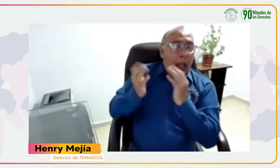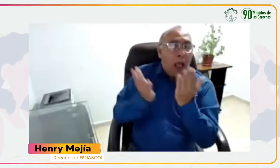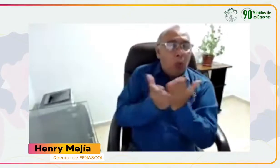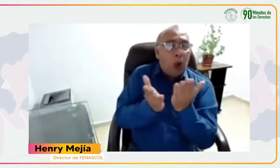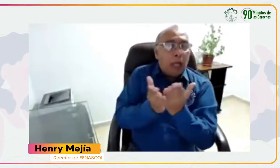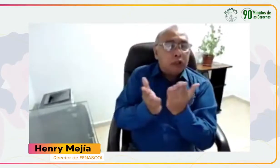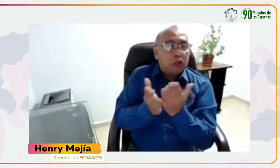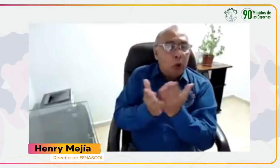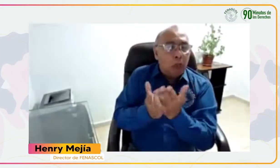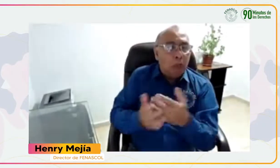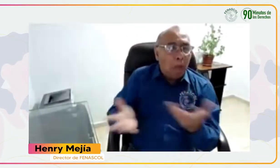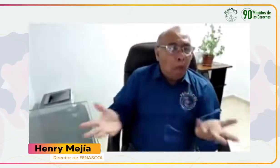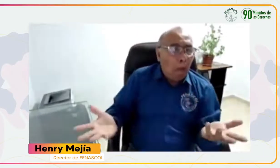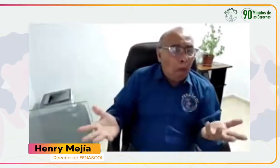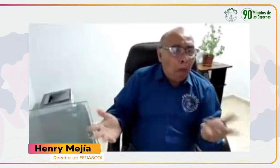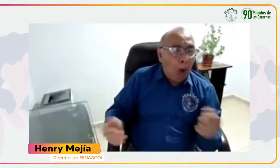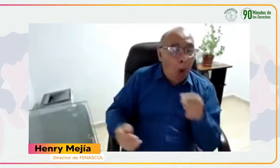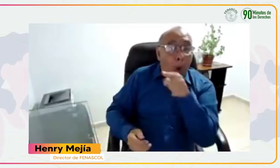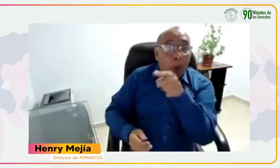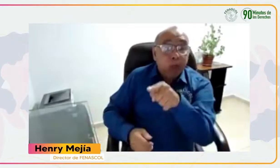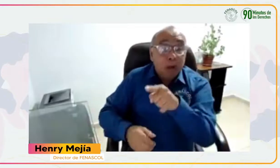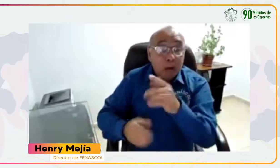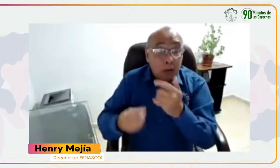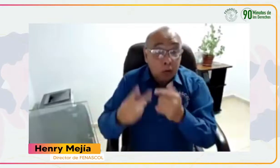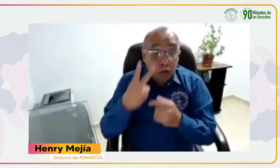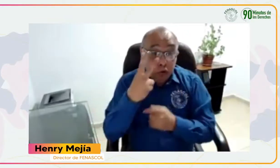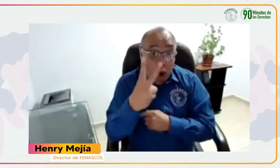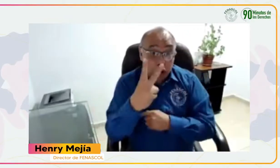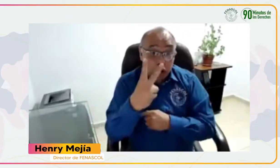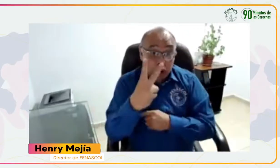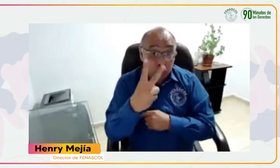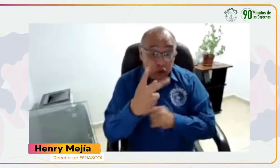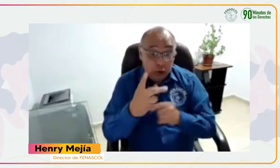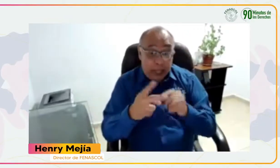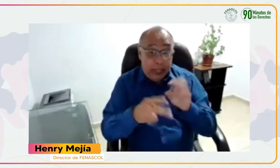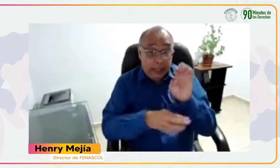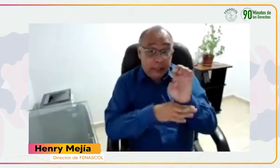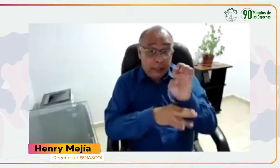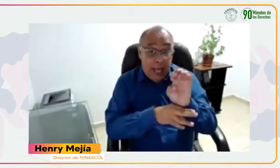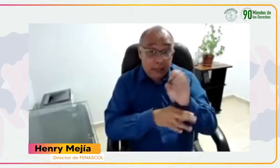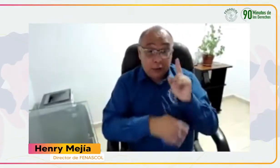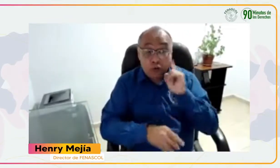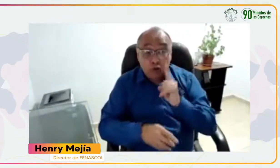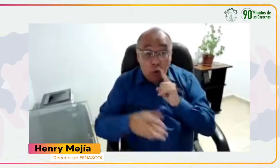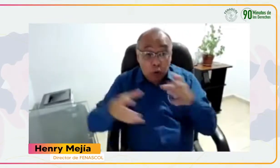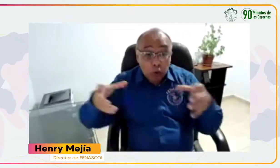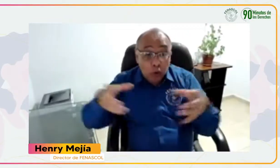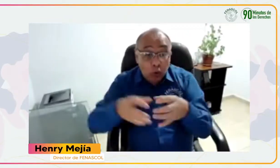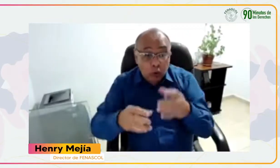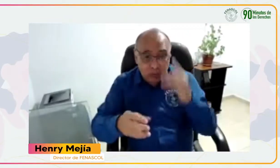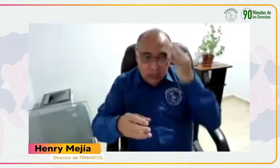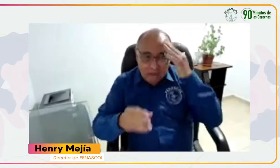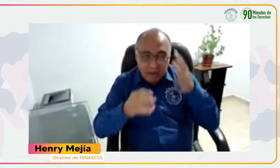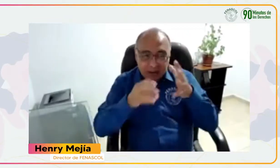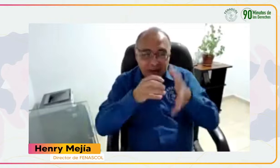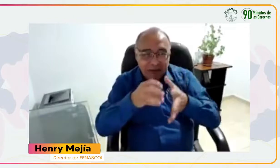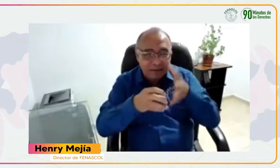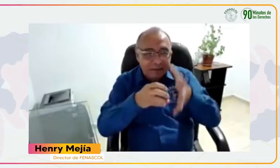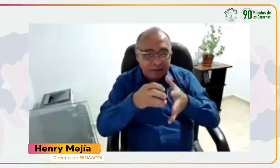procesos, pero también está el tema de educación y qué ha pasado con esos procesos. Por ejemplo, está, como ustedes